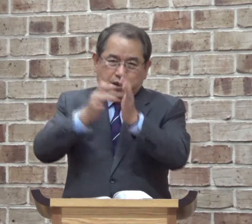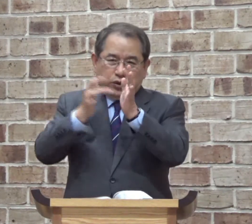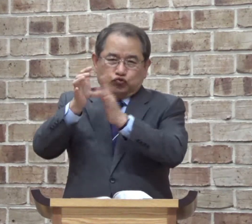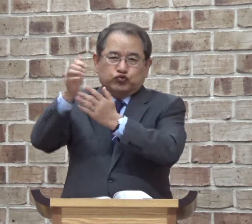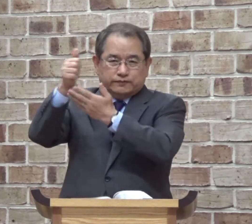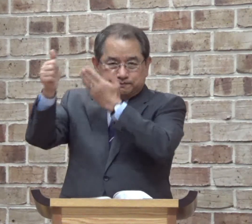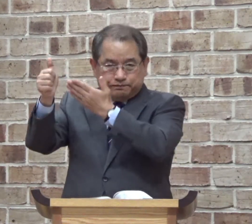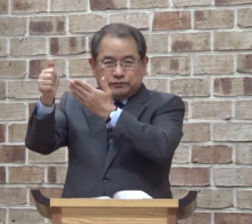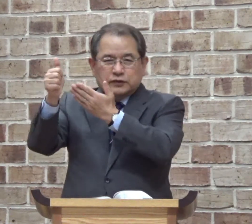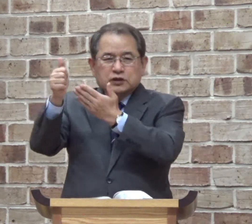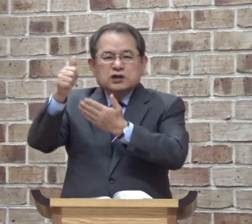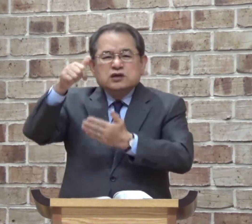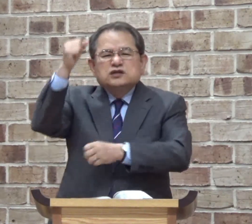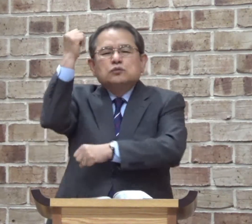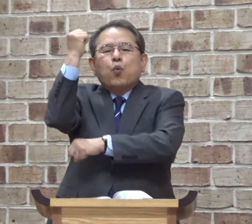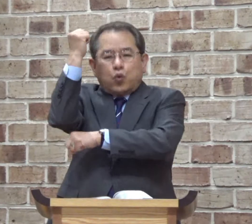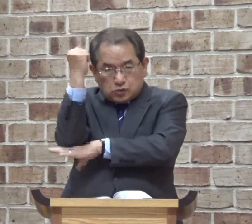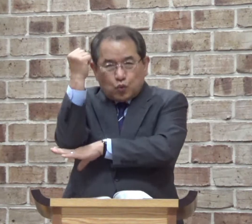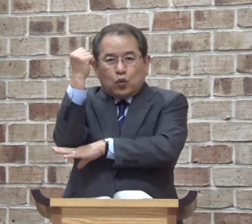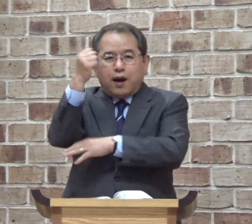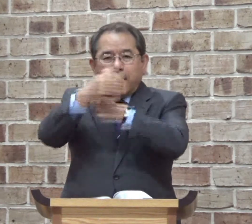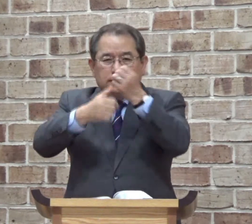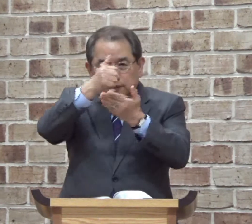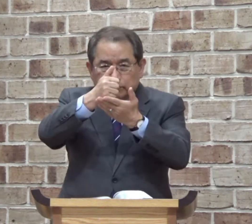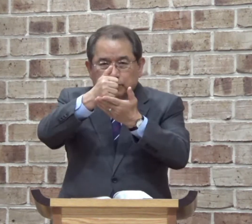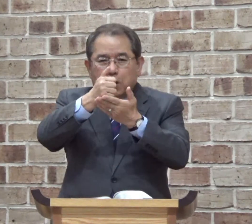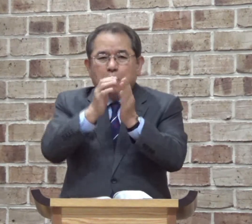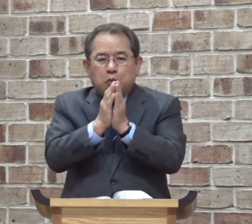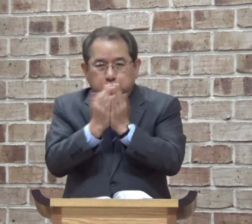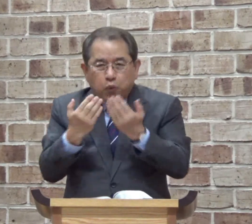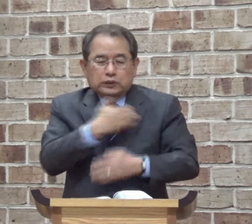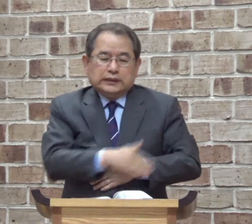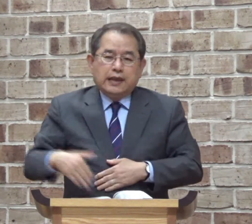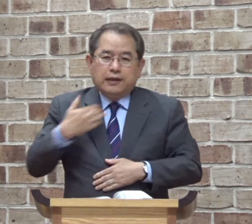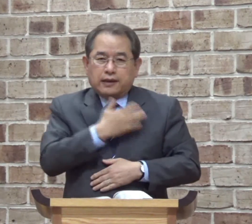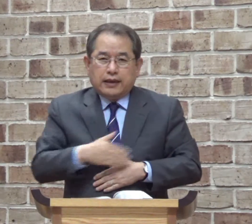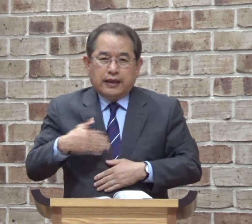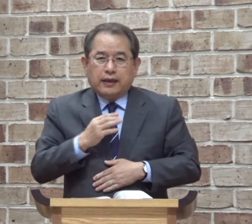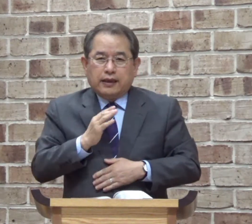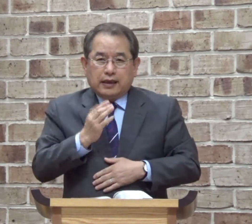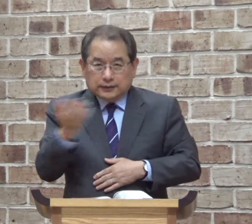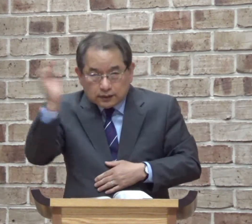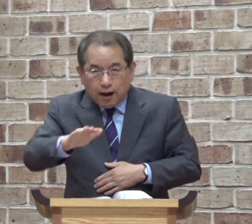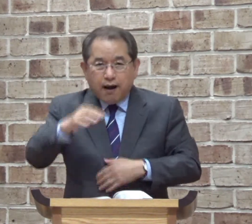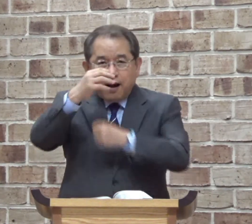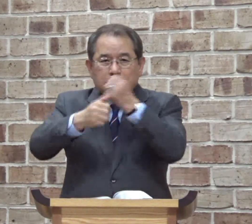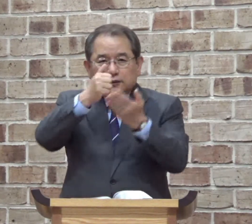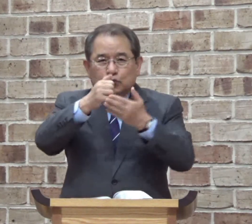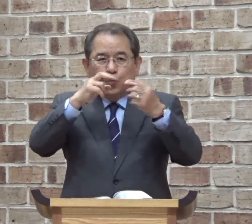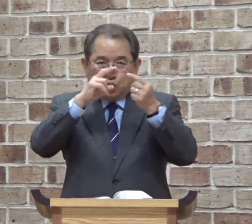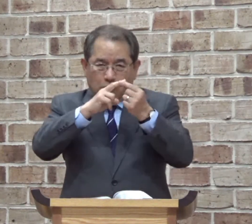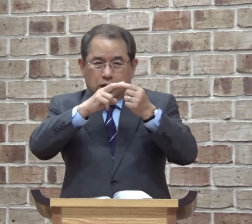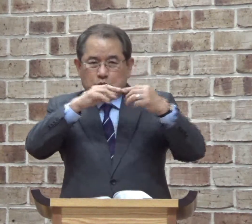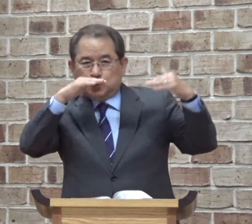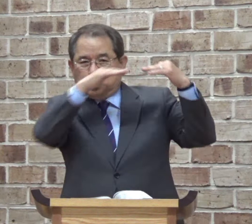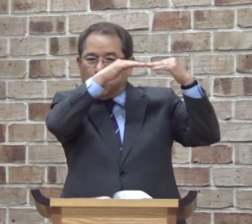하나님과 동등됨을 취할 것으로 여기지 아니하시고 오히려 자기를 비워 종의 형체를 가지사